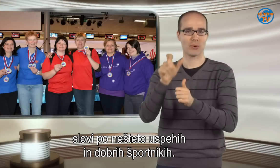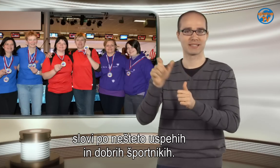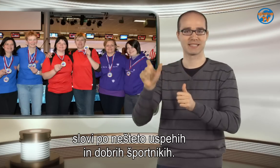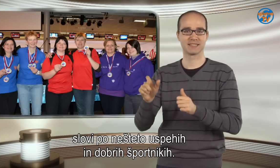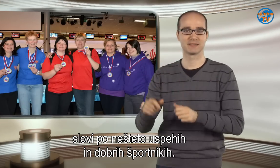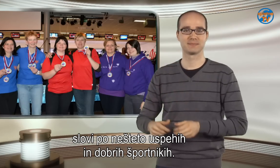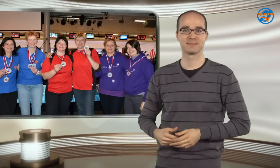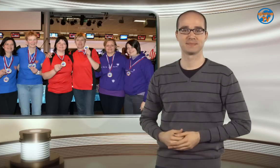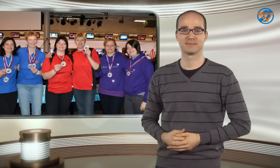športnikih.